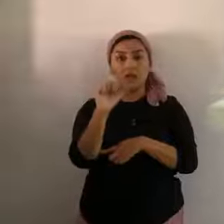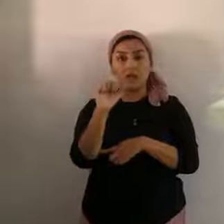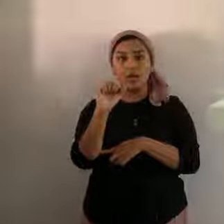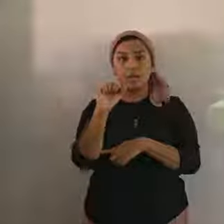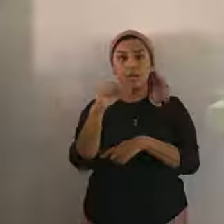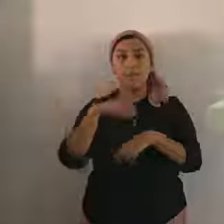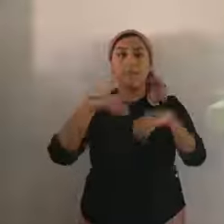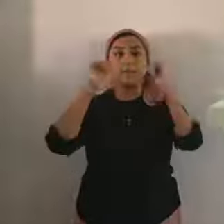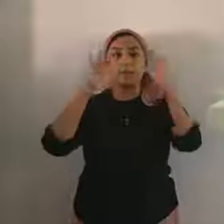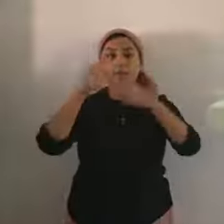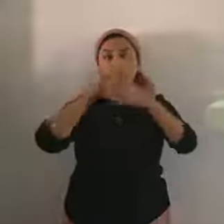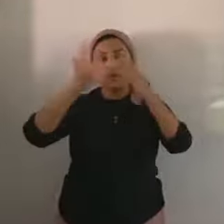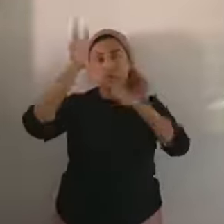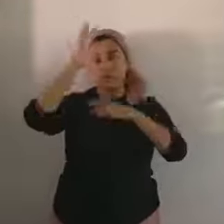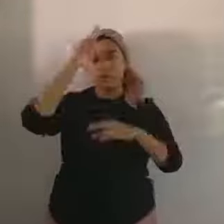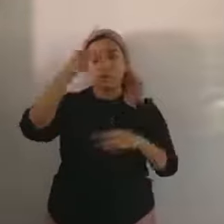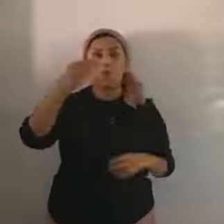el Abacadosh,